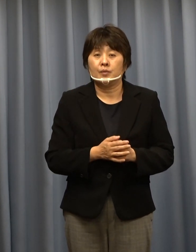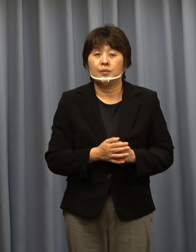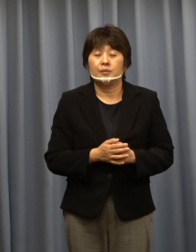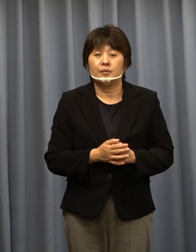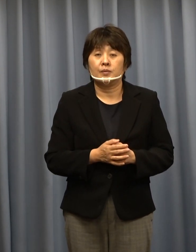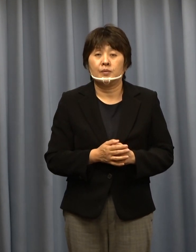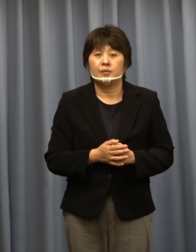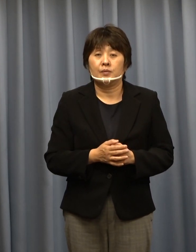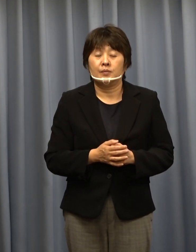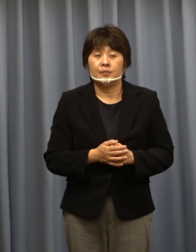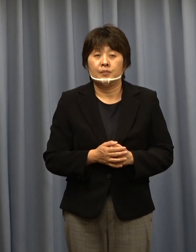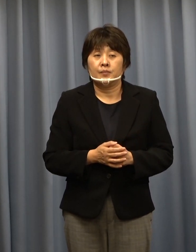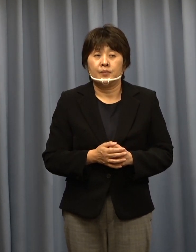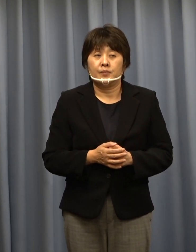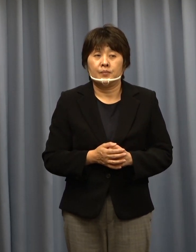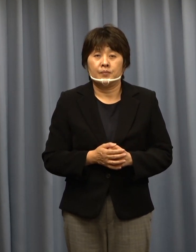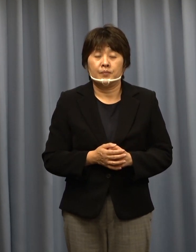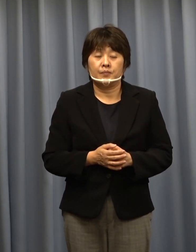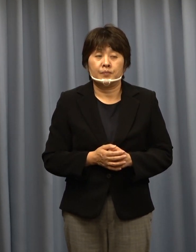いております。